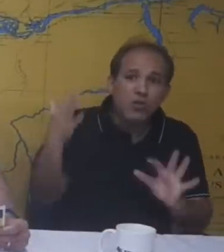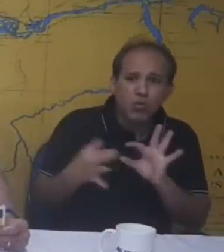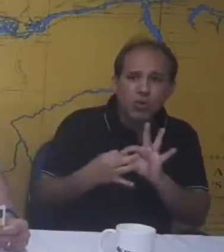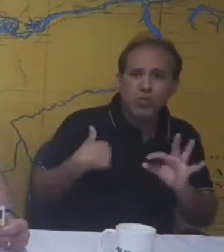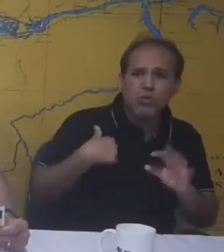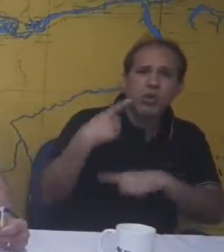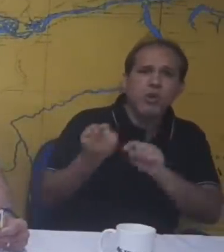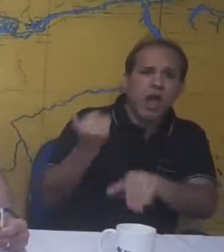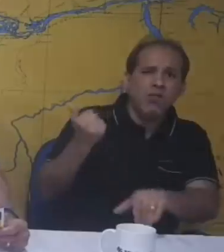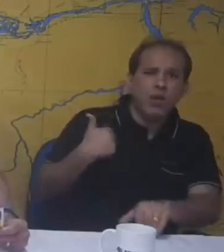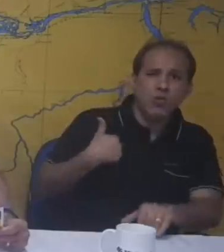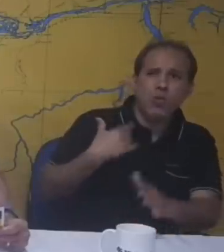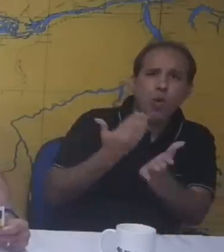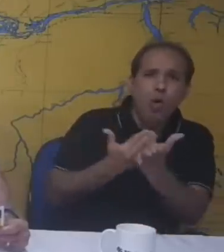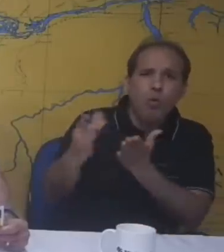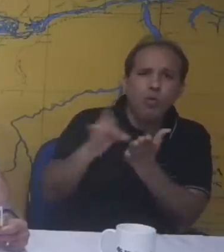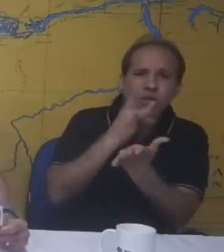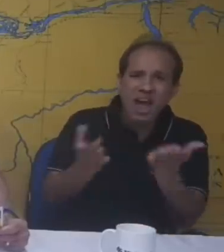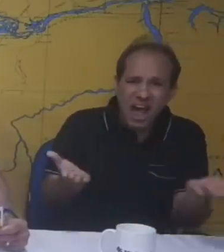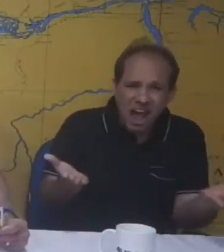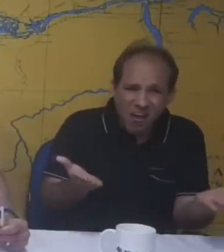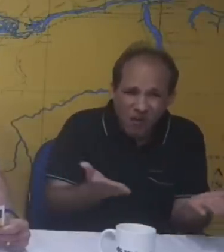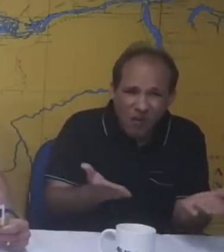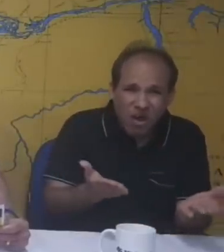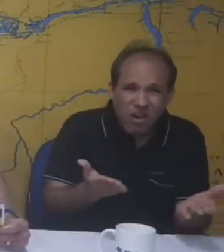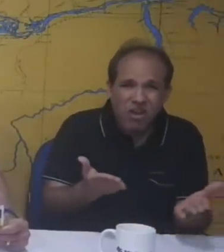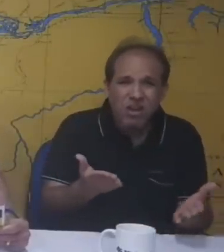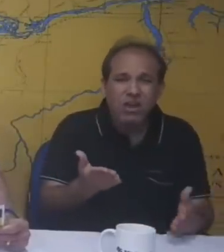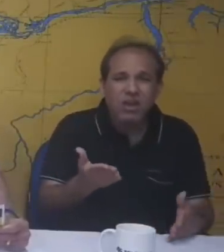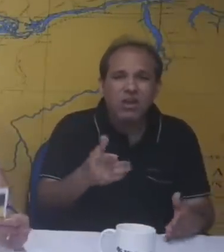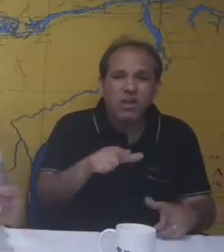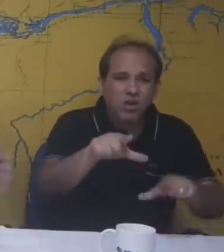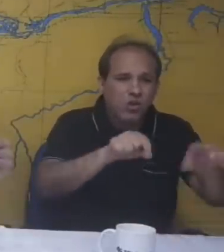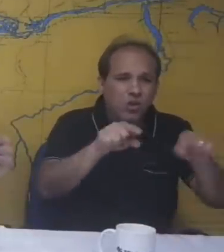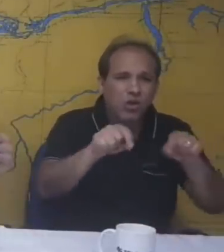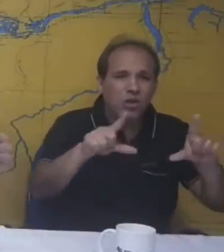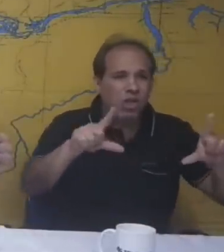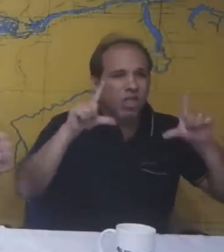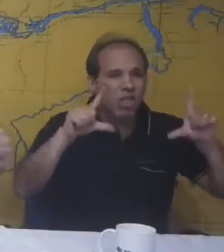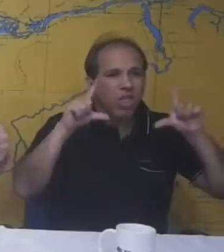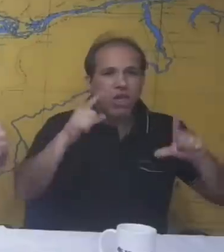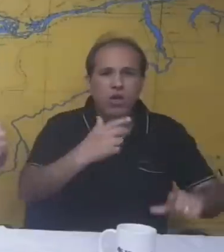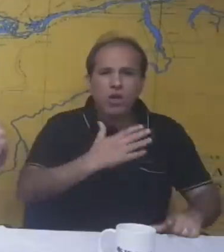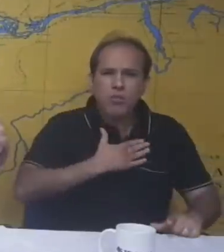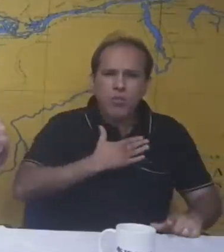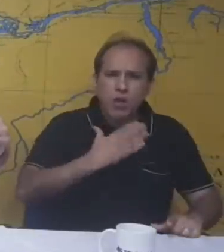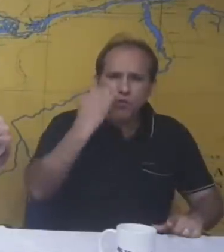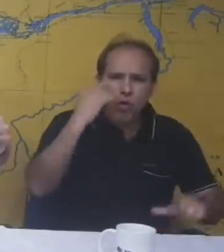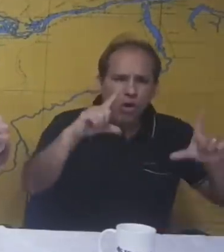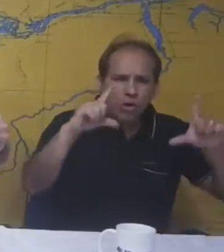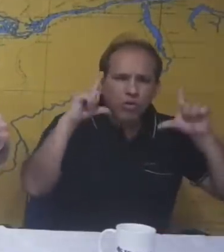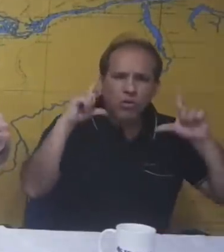racharam, tá? Viraram inimigas e agora indico candidato a prefeito com minha fotografia do lado. Impressionante, tá